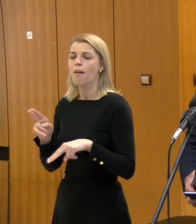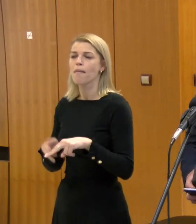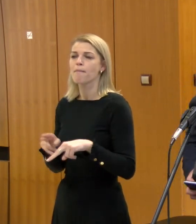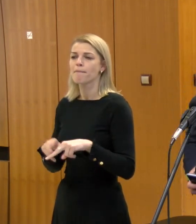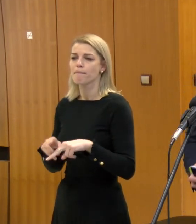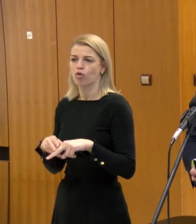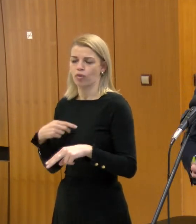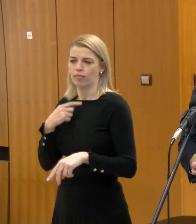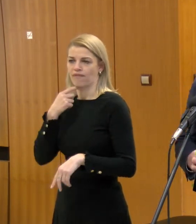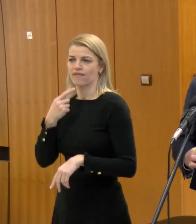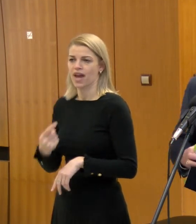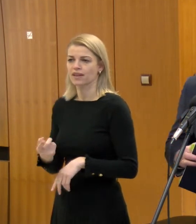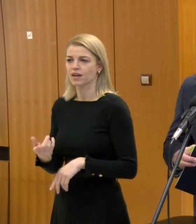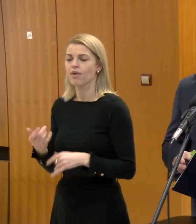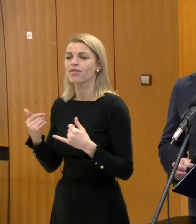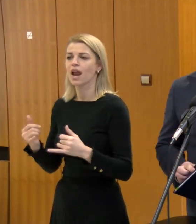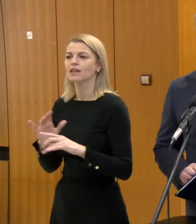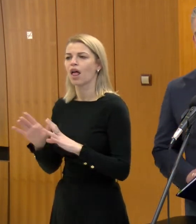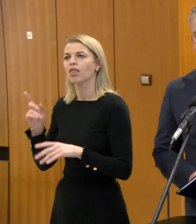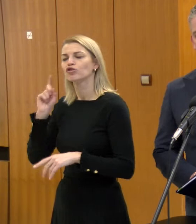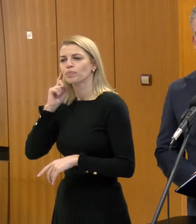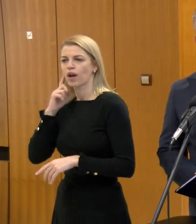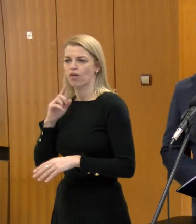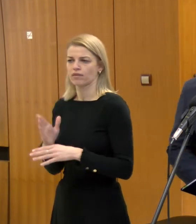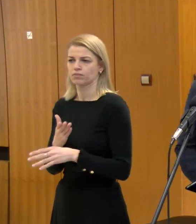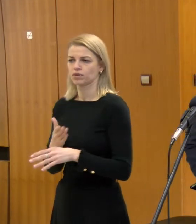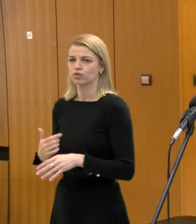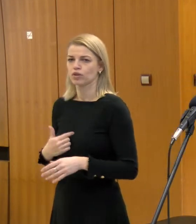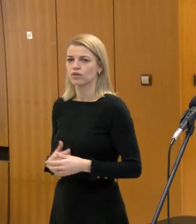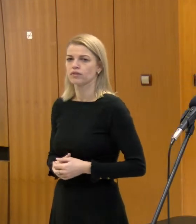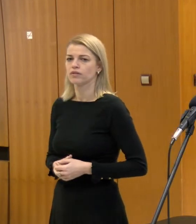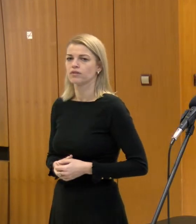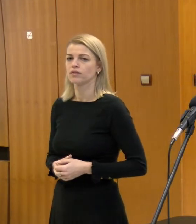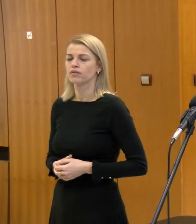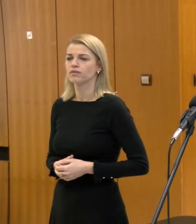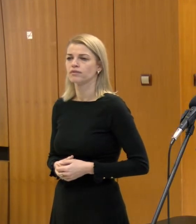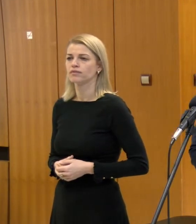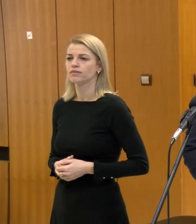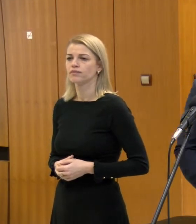tomu relevantne vyjadríme. Teraz by som len špekuloval nad mnohými vecami.